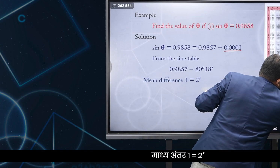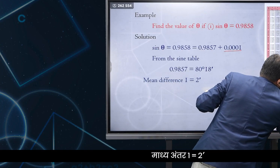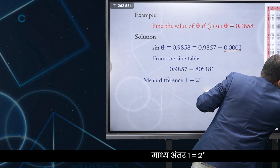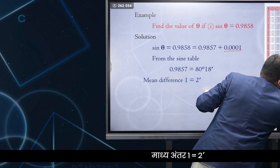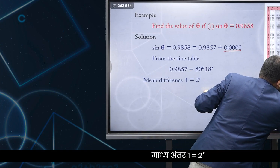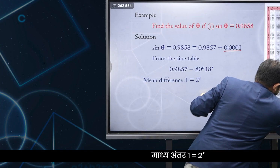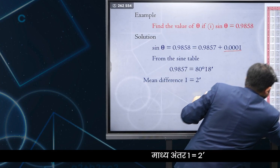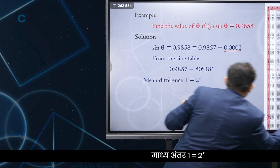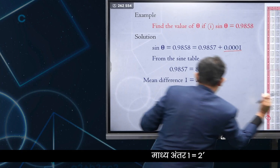इज इक्वल 2 मिनट.